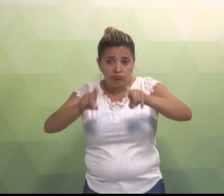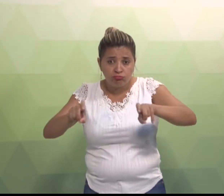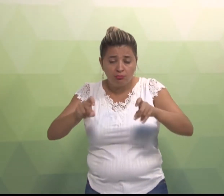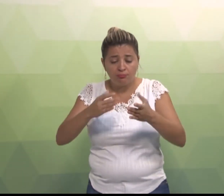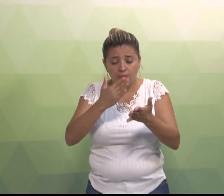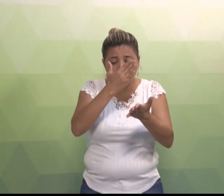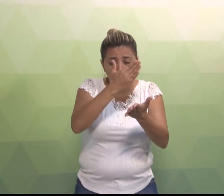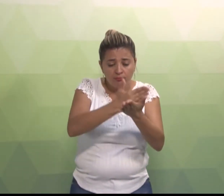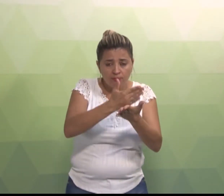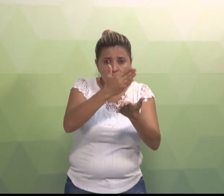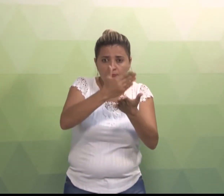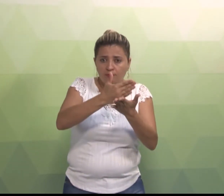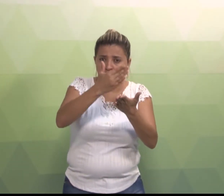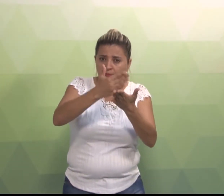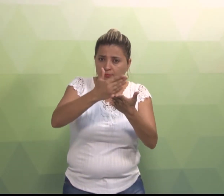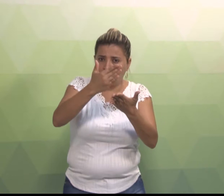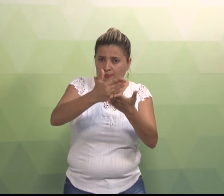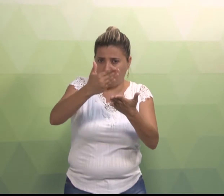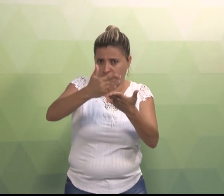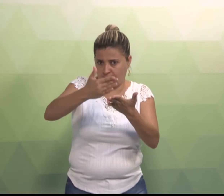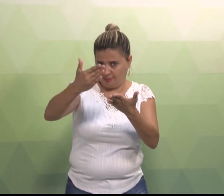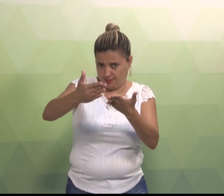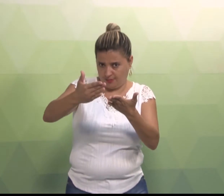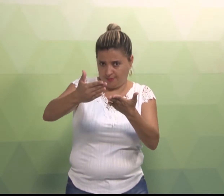Comprei um computador parcelado em prestações.